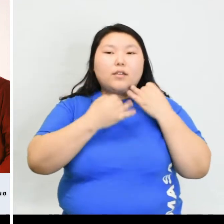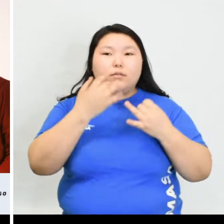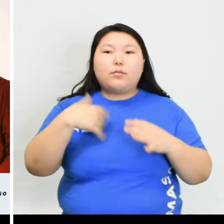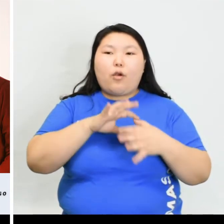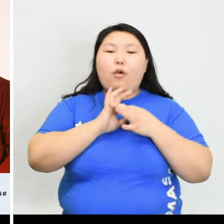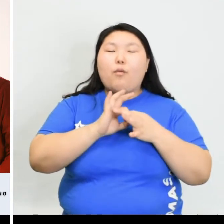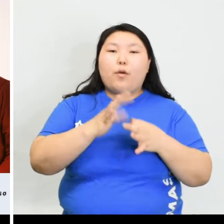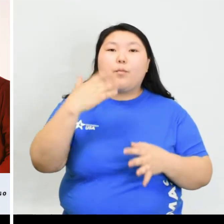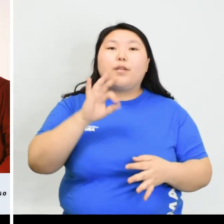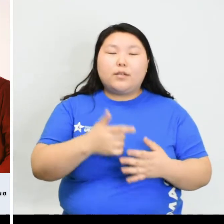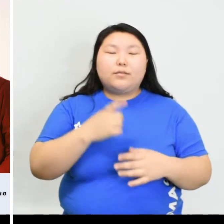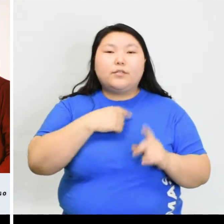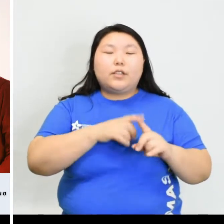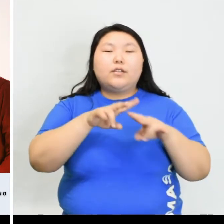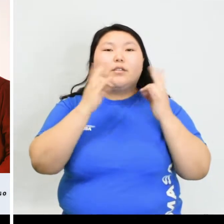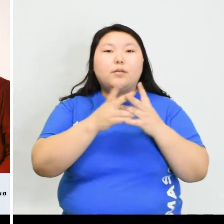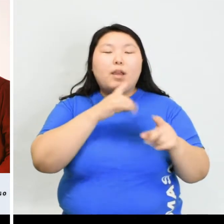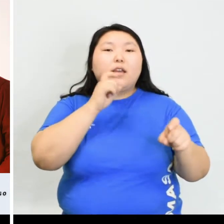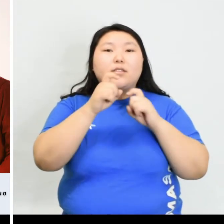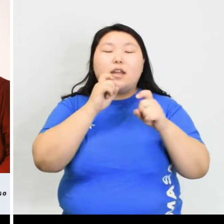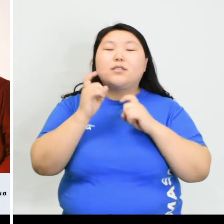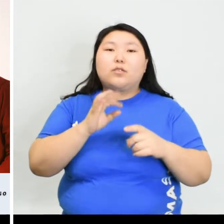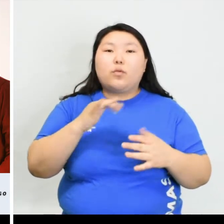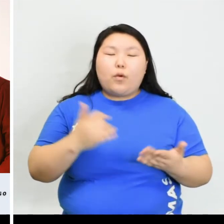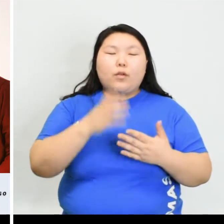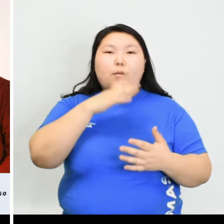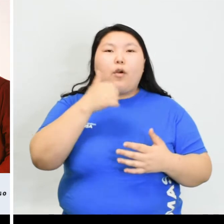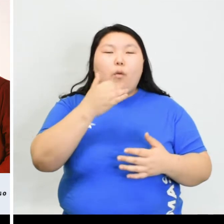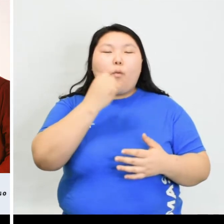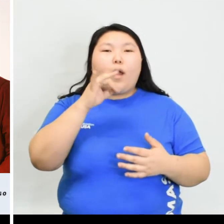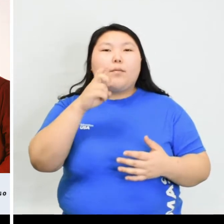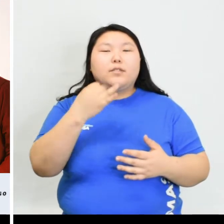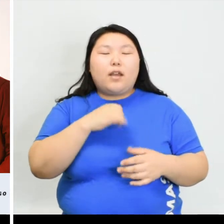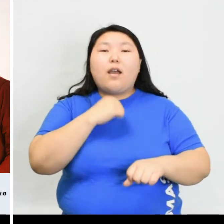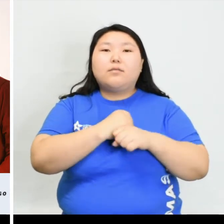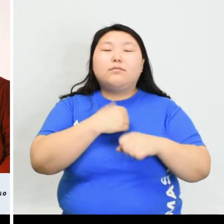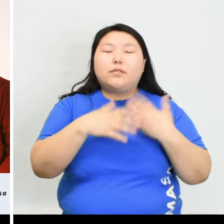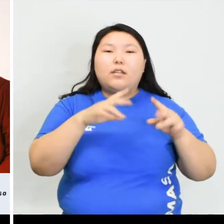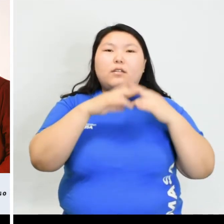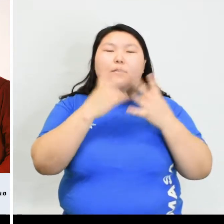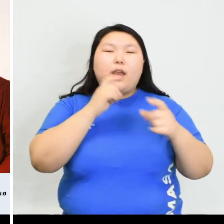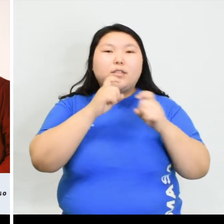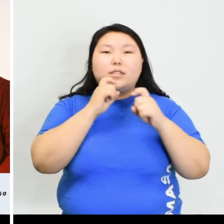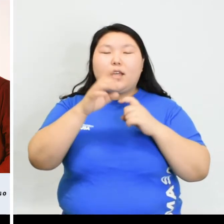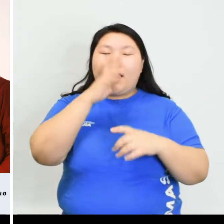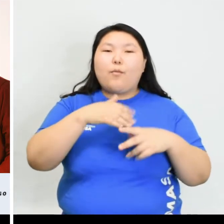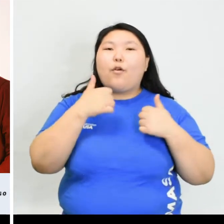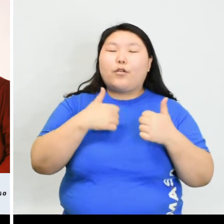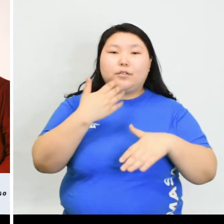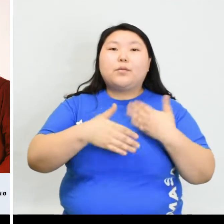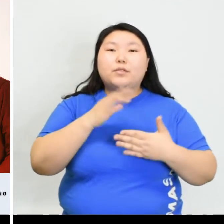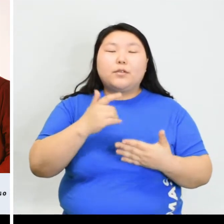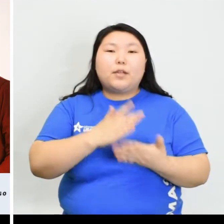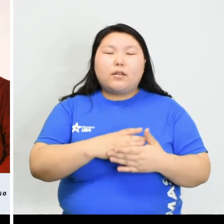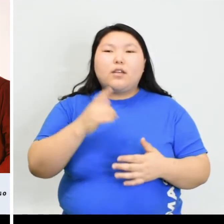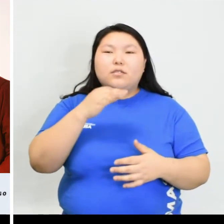биднес холбоотой байдаг. Тэр нөгөө нийгмийн харьцааг марцаг чинь тийм гоё уур амьсгалд ажиллаад ахар чинь нийгмийн харилцаа марцаач айгүй гоё боловч тийм л